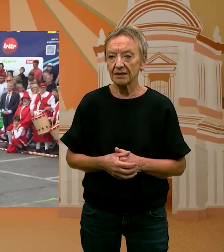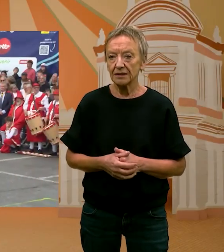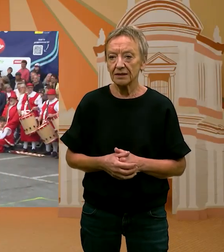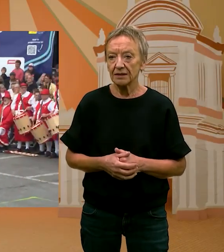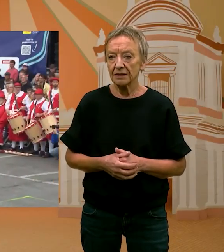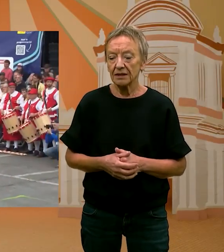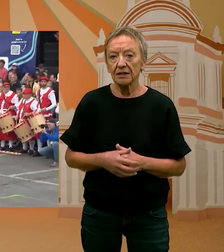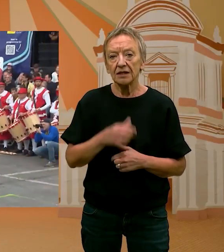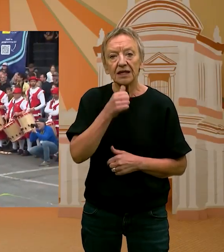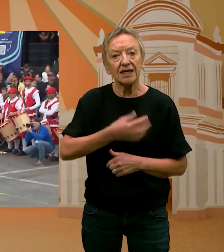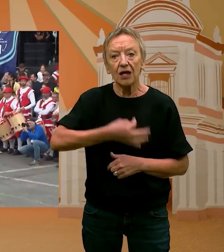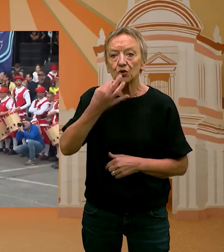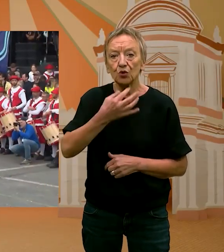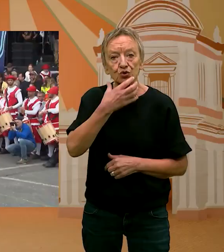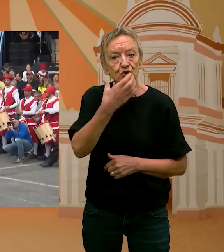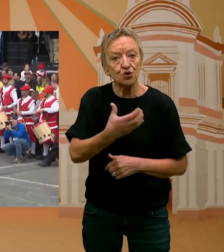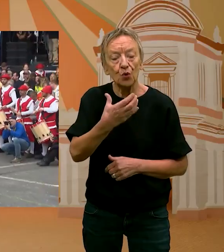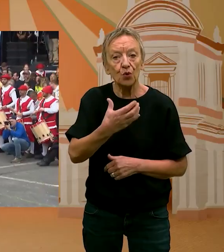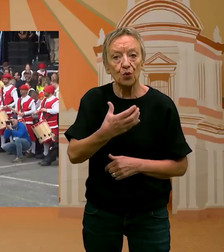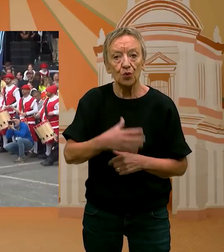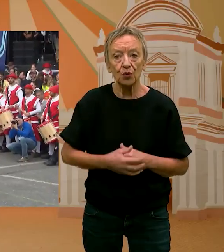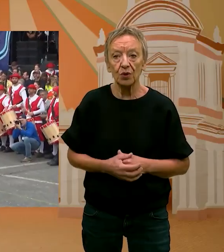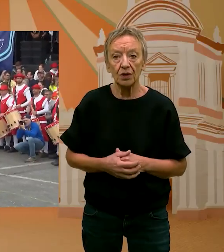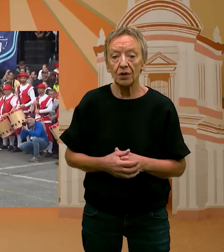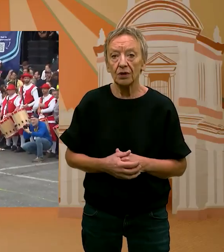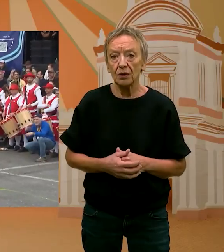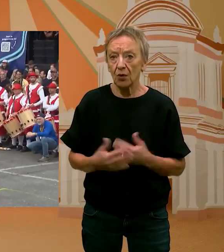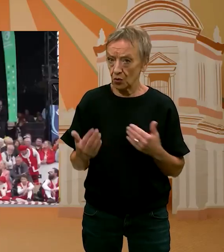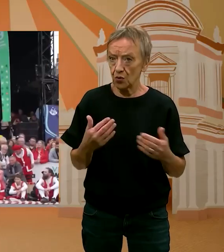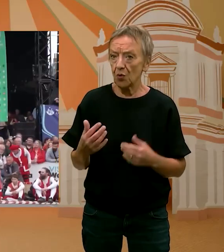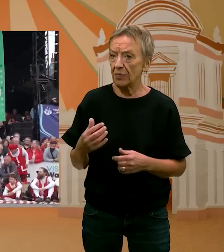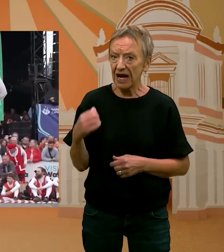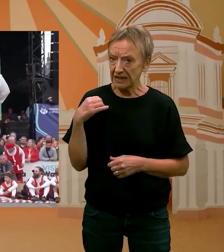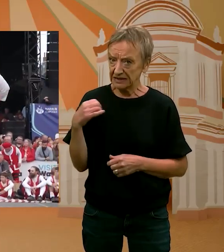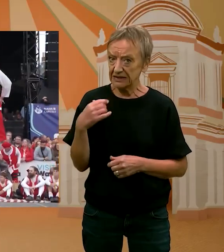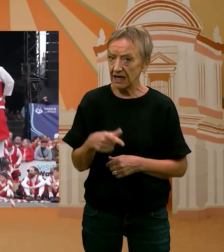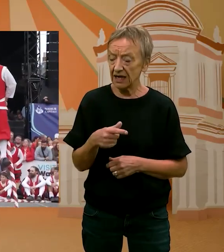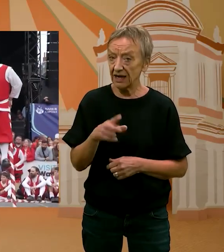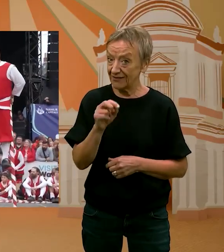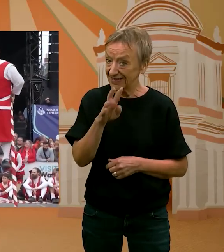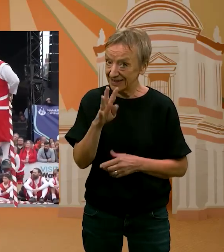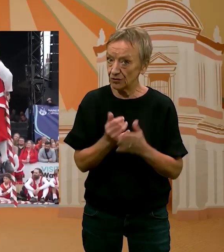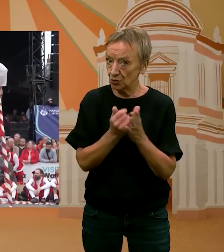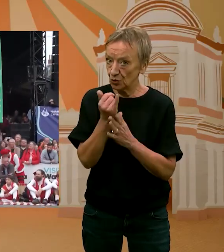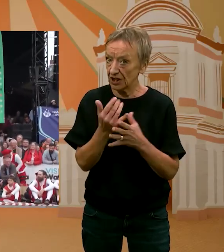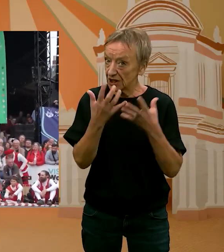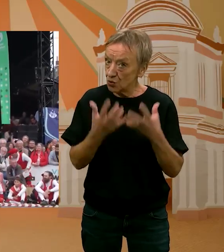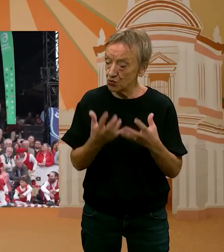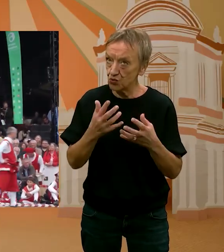annonçaient de la pluie aux joutes d'hier où il faisait il faisait un peu beaucoup orageux, 24 degrés assez lourd. Ici, pas de pluie, un petit peu de vent. Il fait vraiment